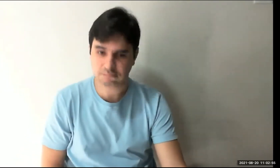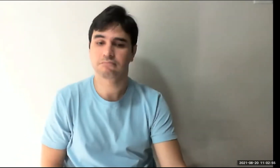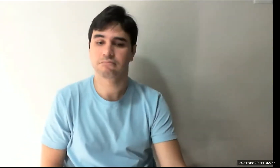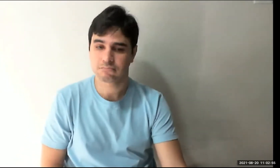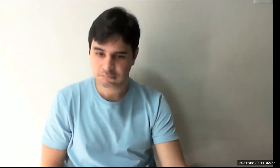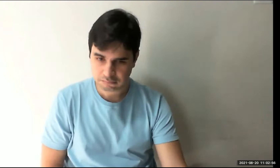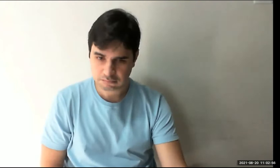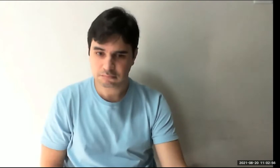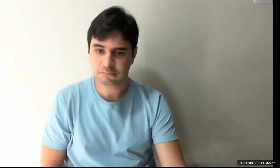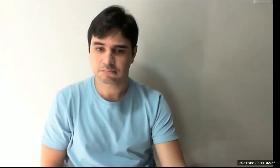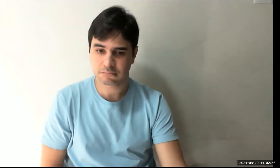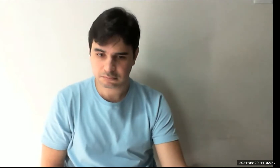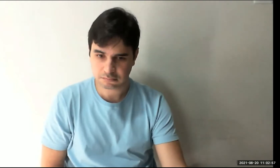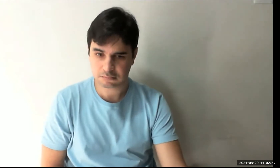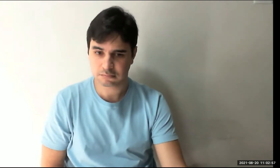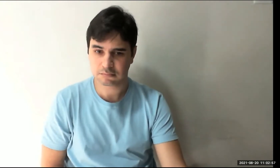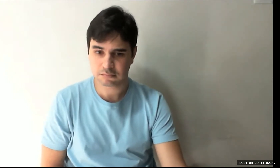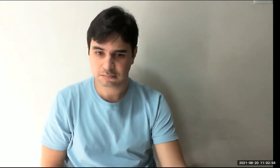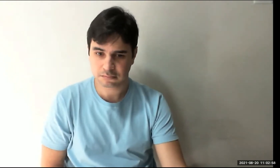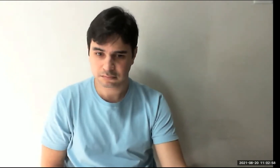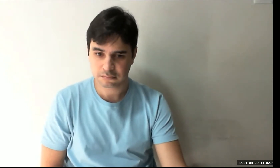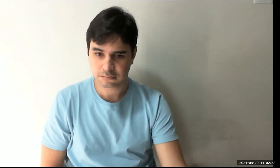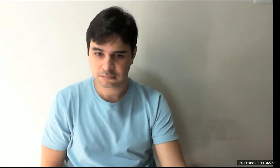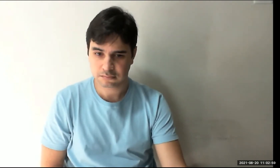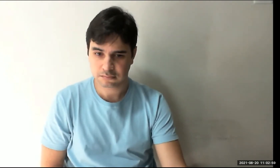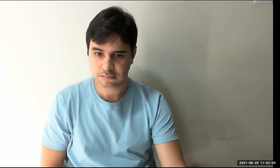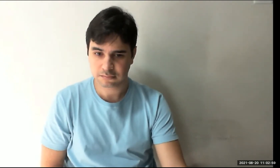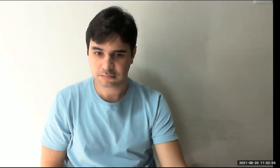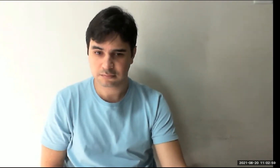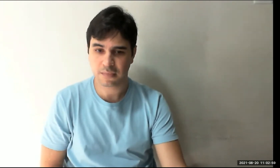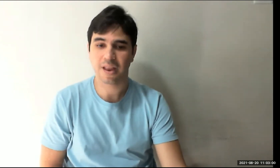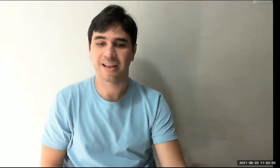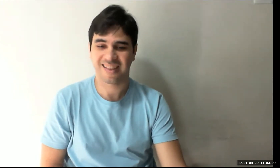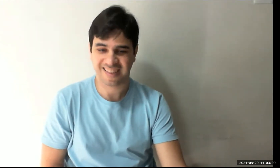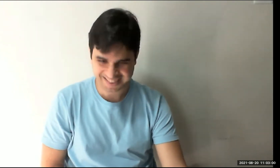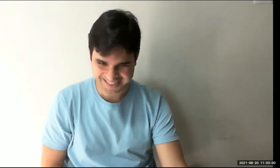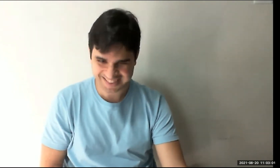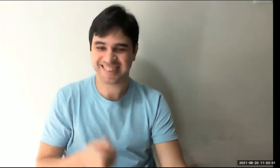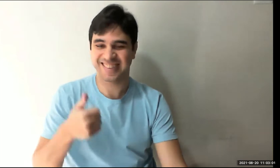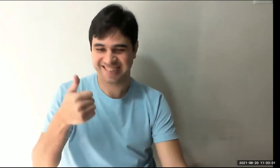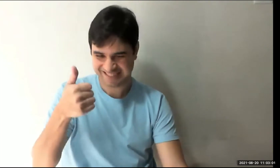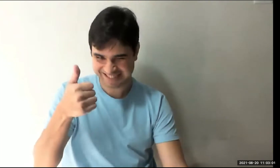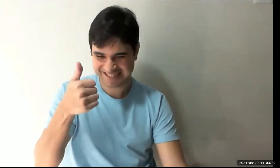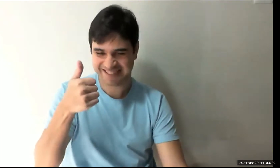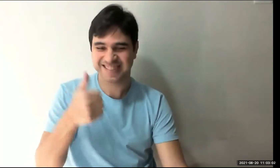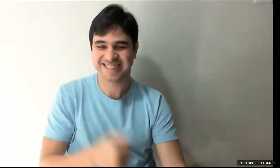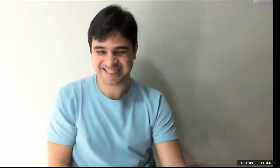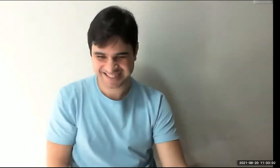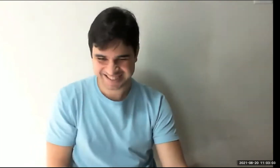sua escola e nós vimos de perto o seu trabalho maravilhoso com os alunos. A gente foi visitar. Então,